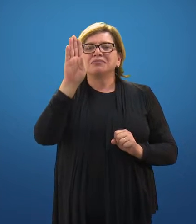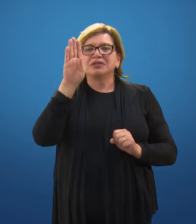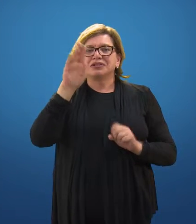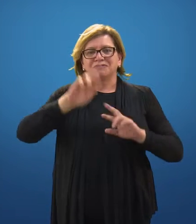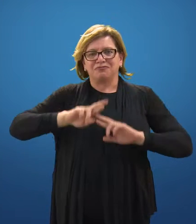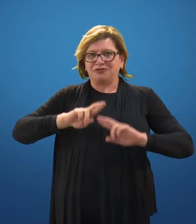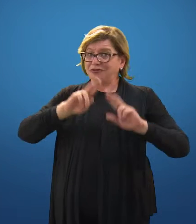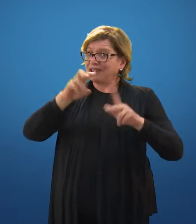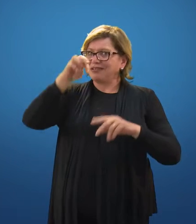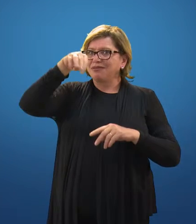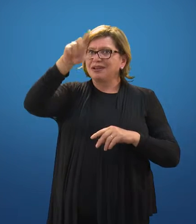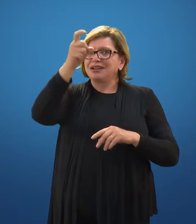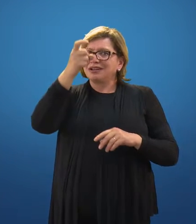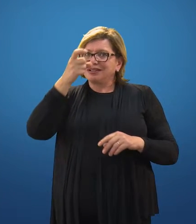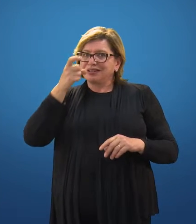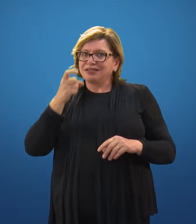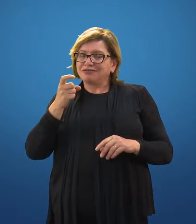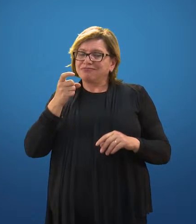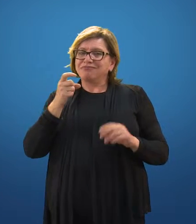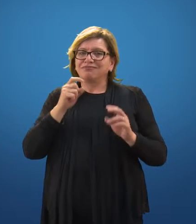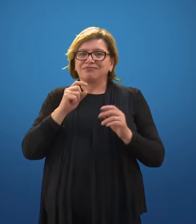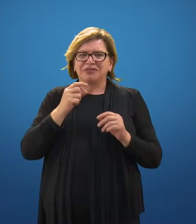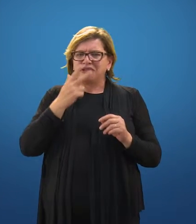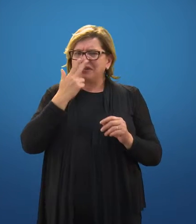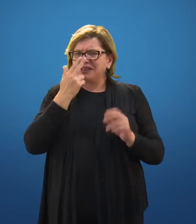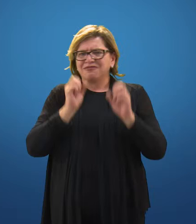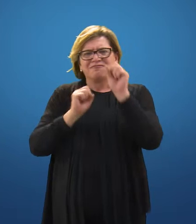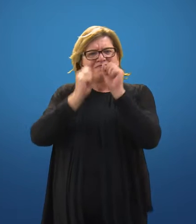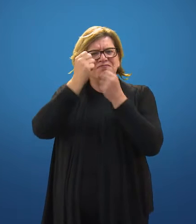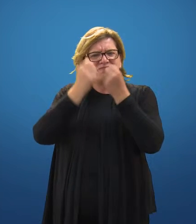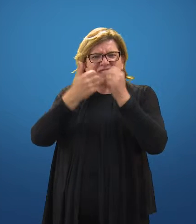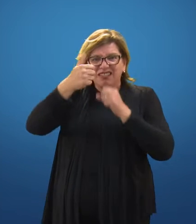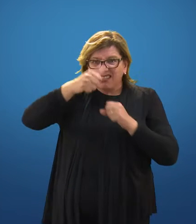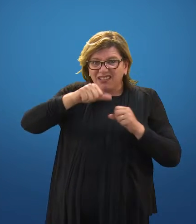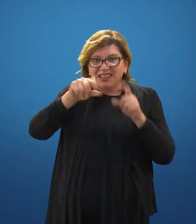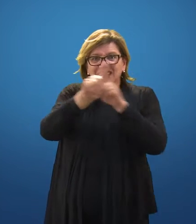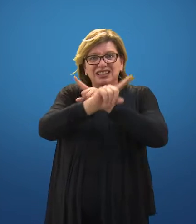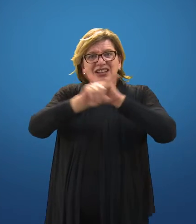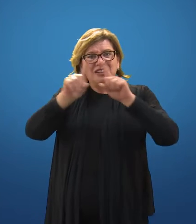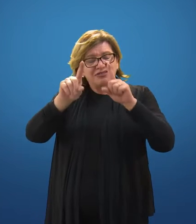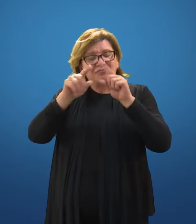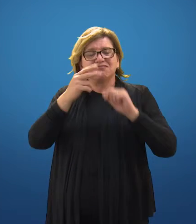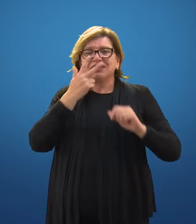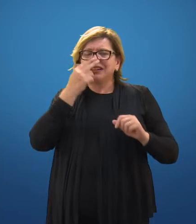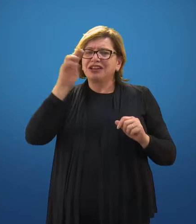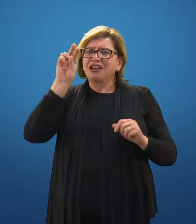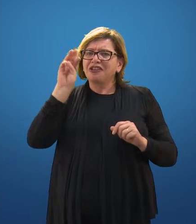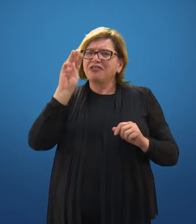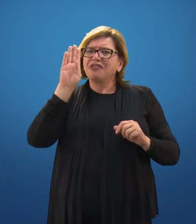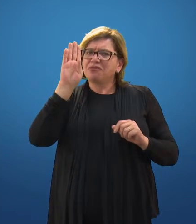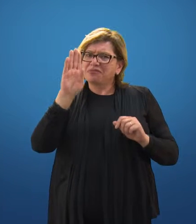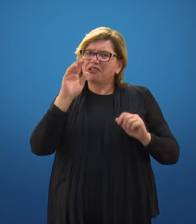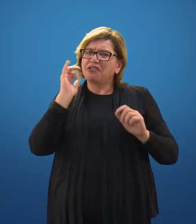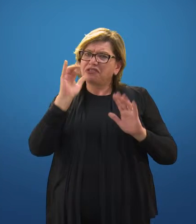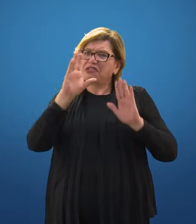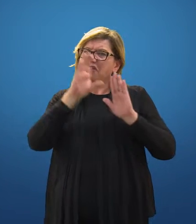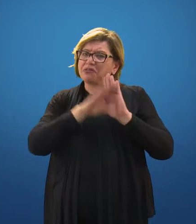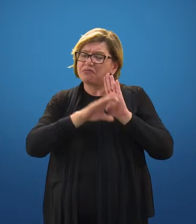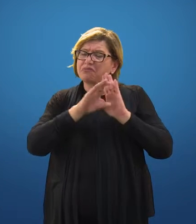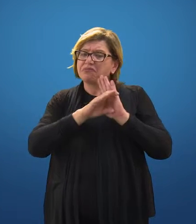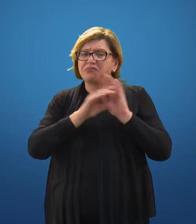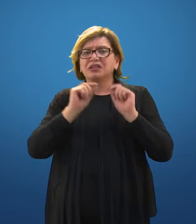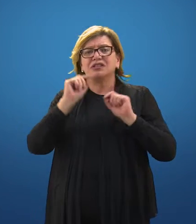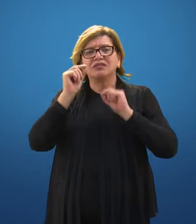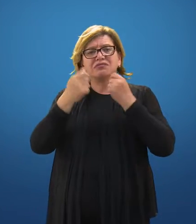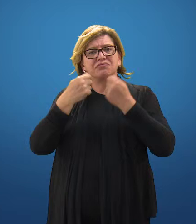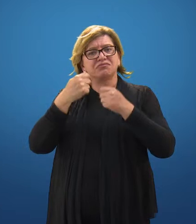do Marx, ele não atribui um aspecto negativo para o capitalismo, né? Ele só diz que o capitalismo